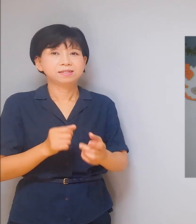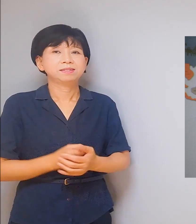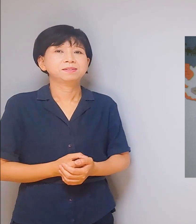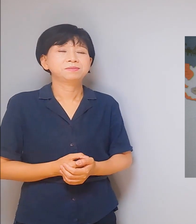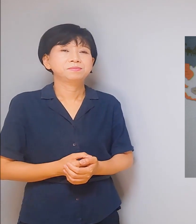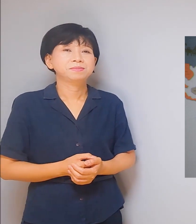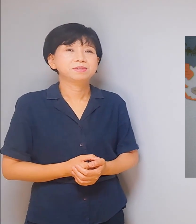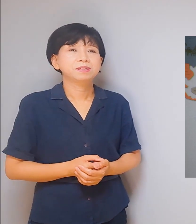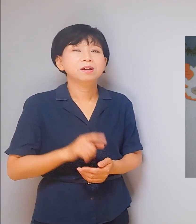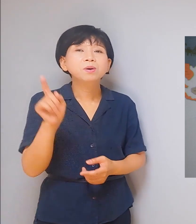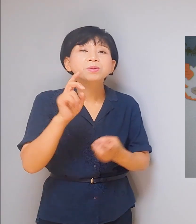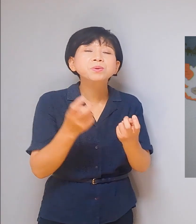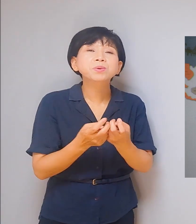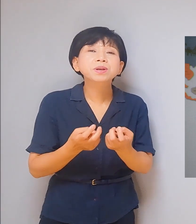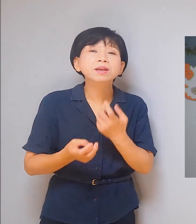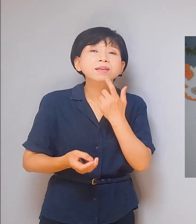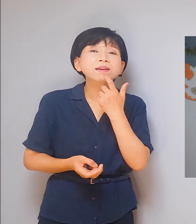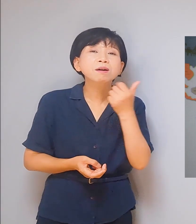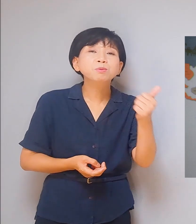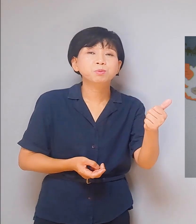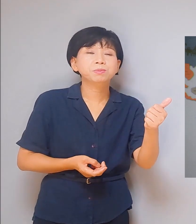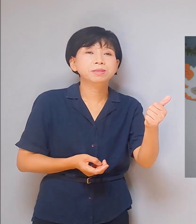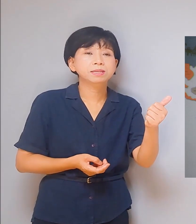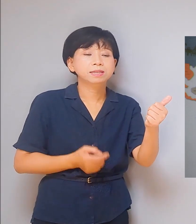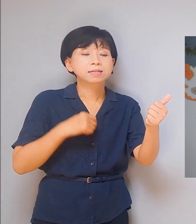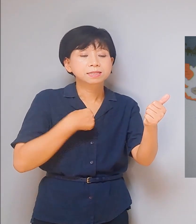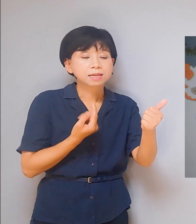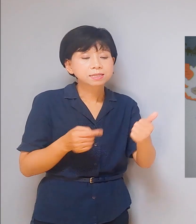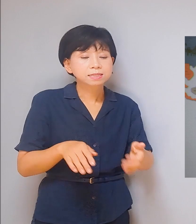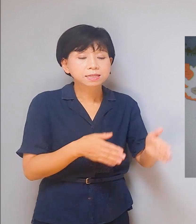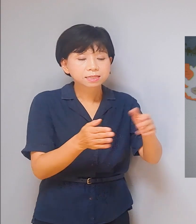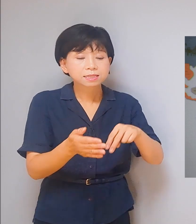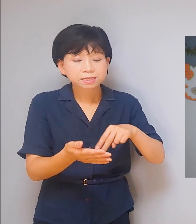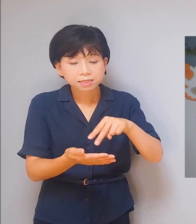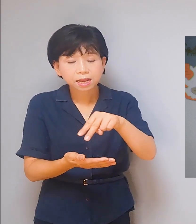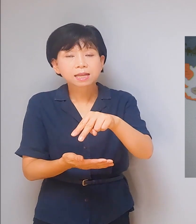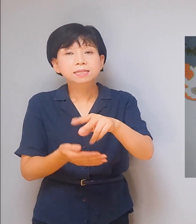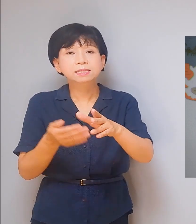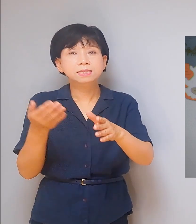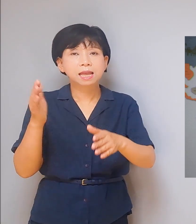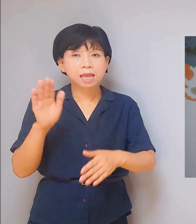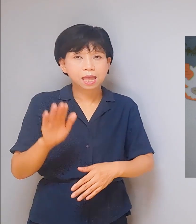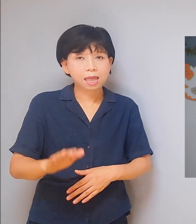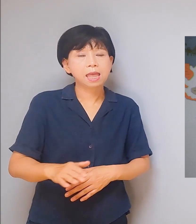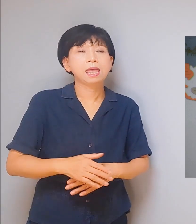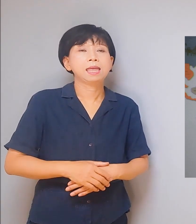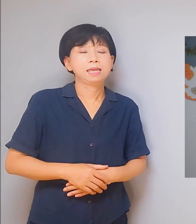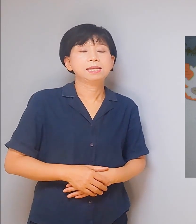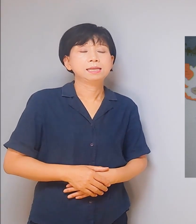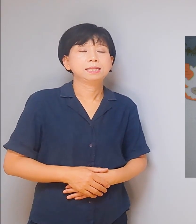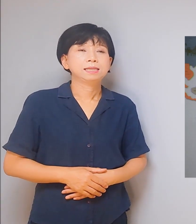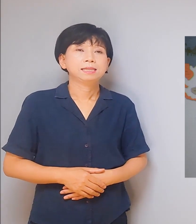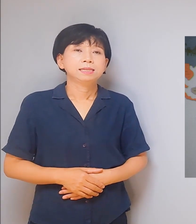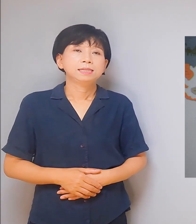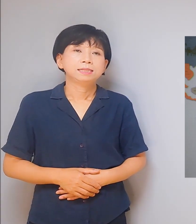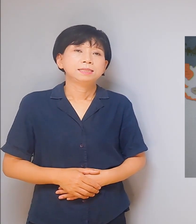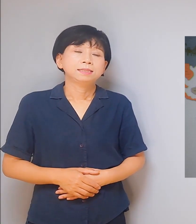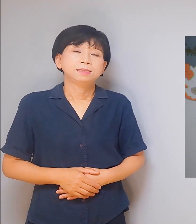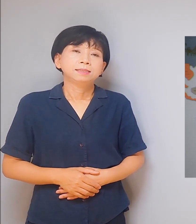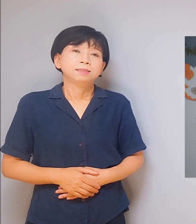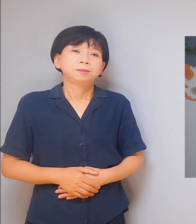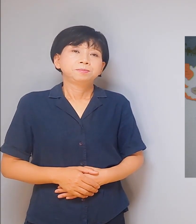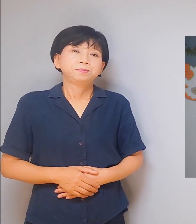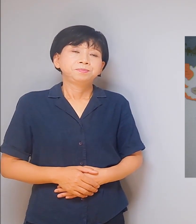야곱이요, 여기서 야곱이 그의 길을 가는데 32장 1절에 나와 있는데, 이 말씀은